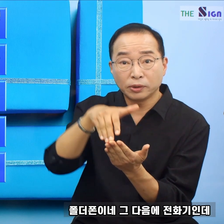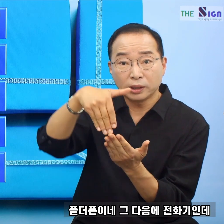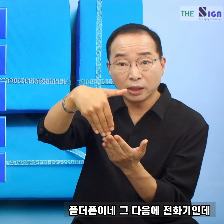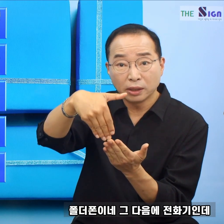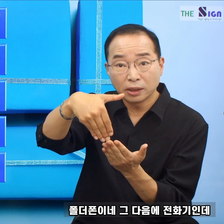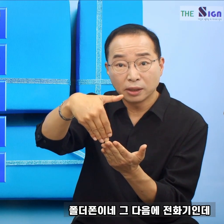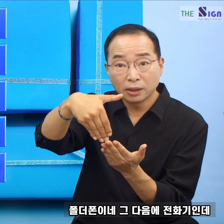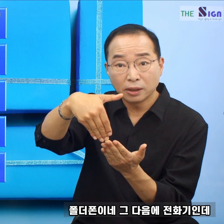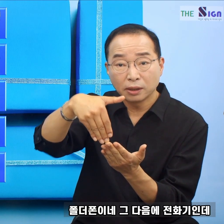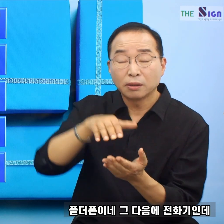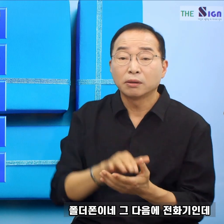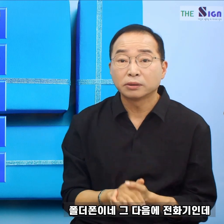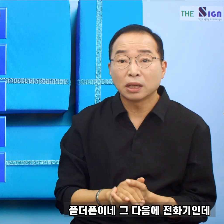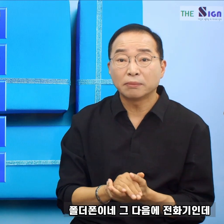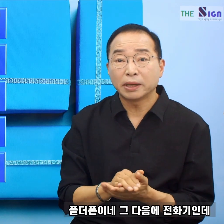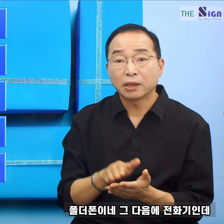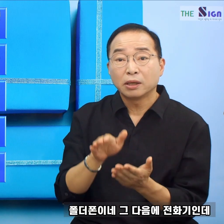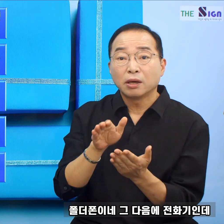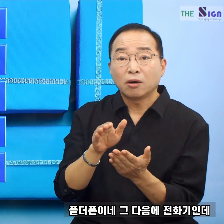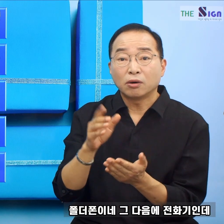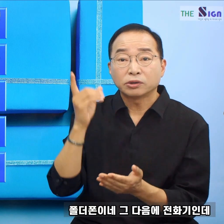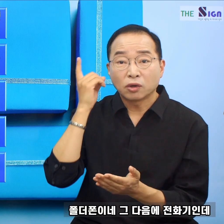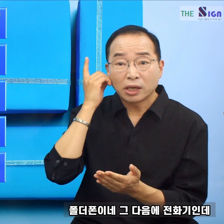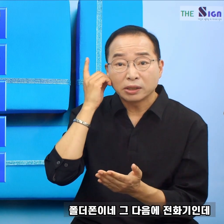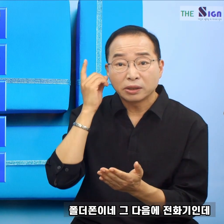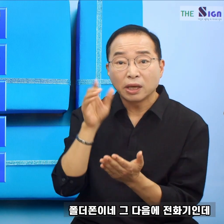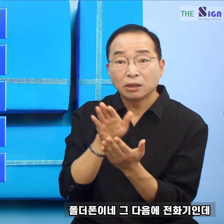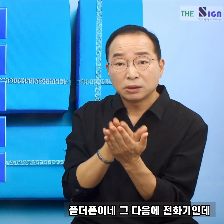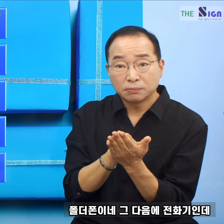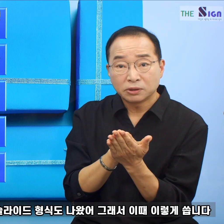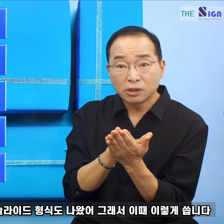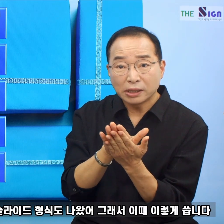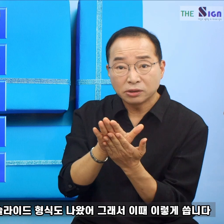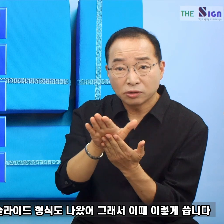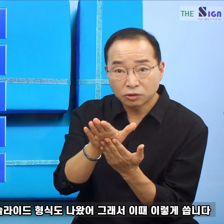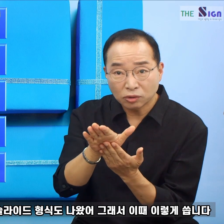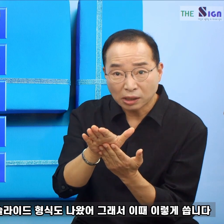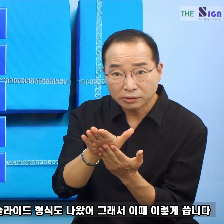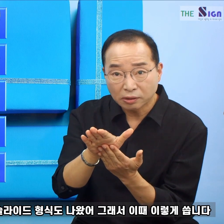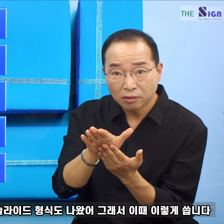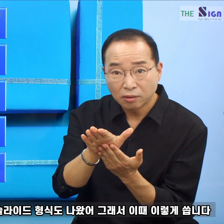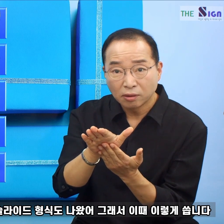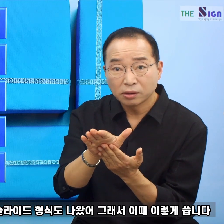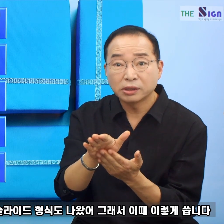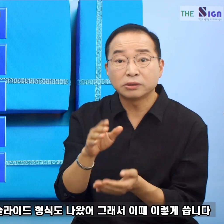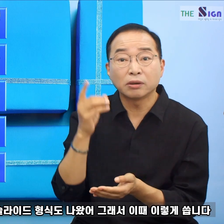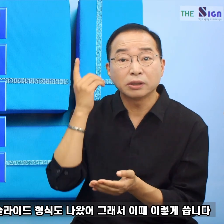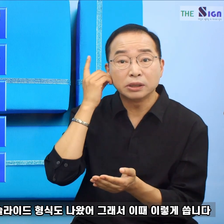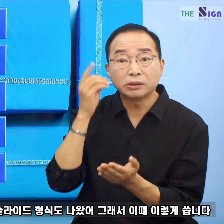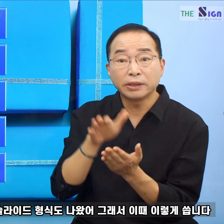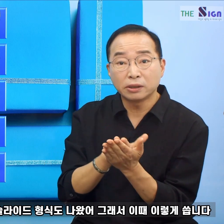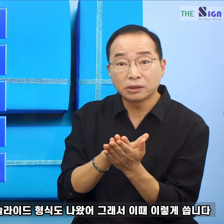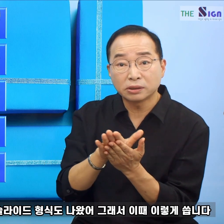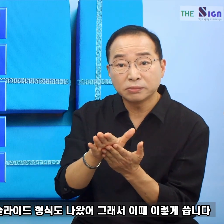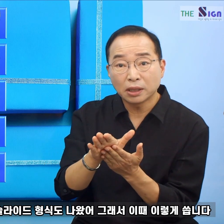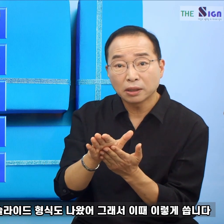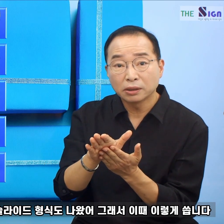폴드폰이네? 그 다음에 전화기인데 지금 슬라이드 형식도 나왔어. 그래서 이때 이렇게 씁니다.